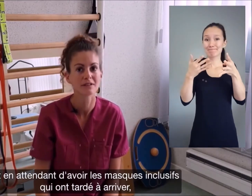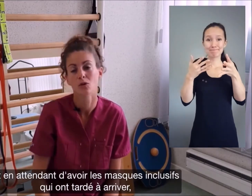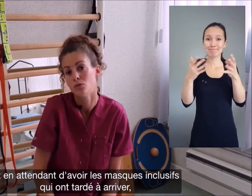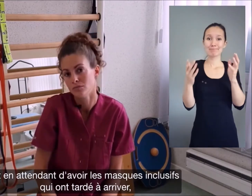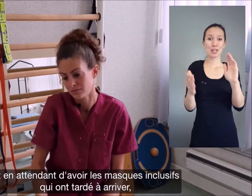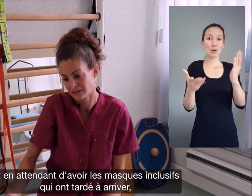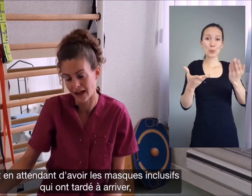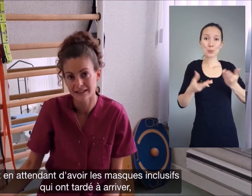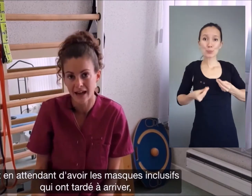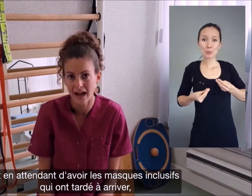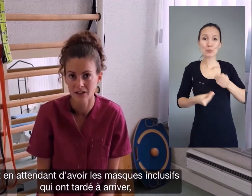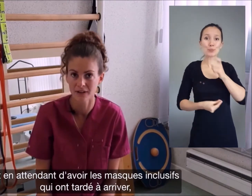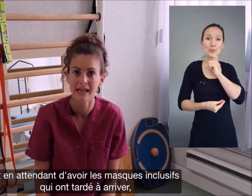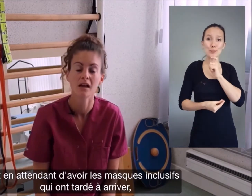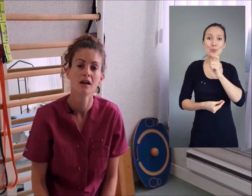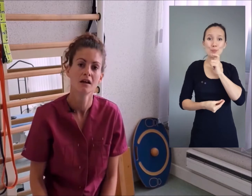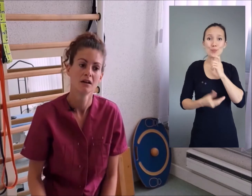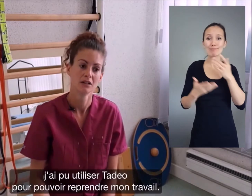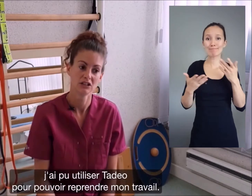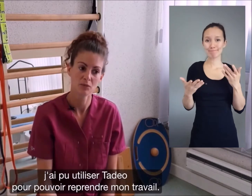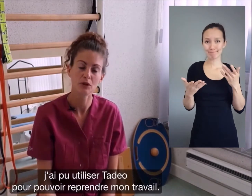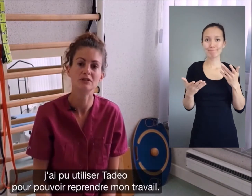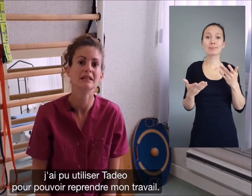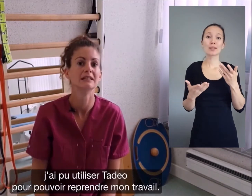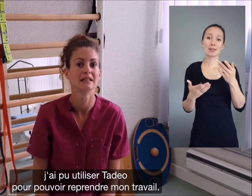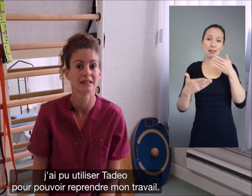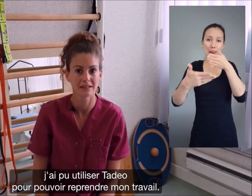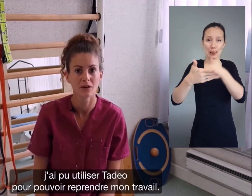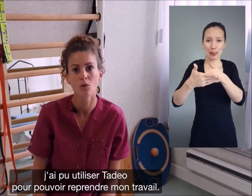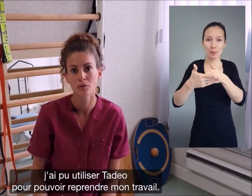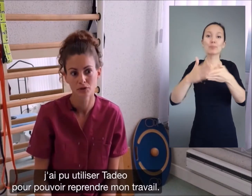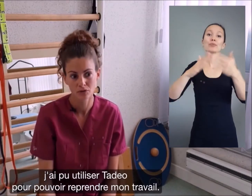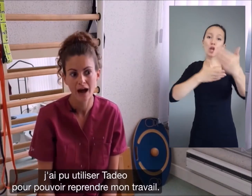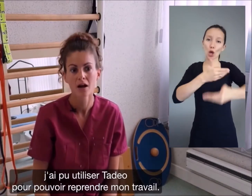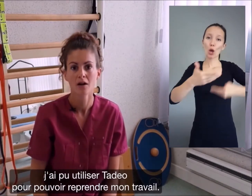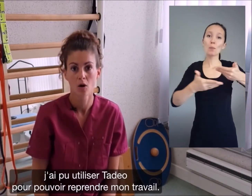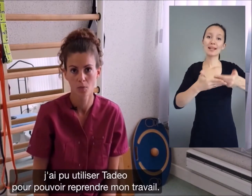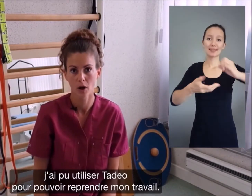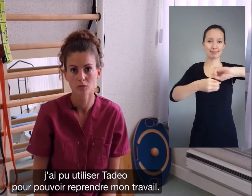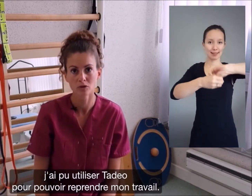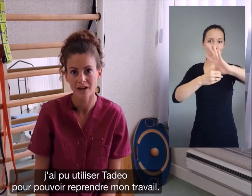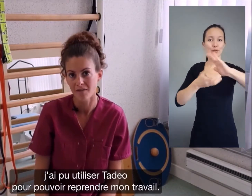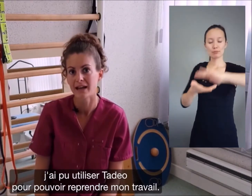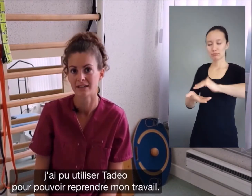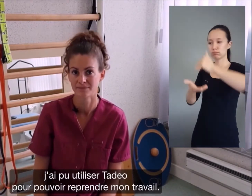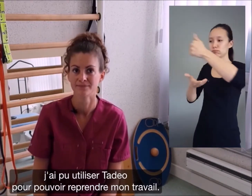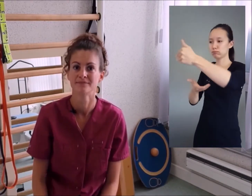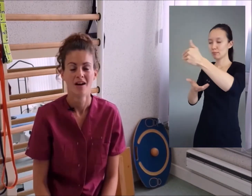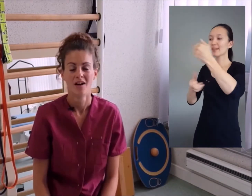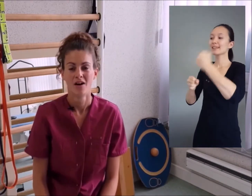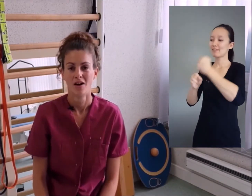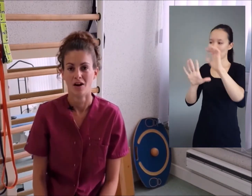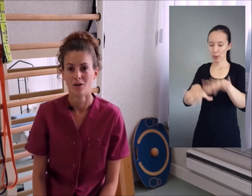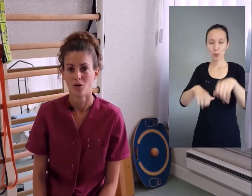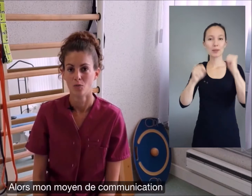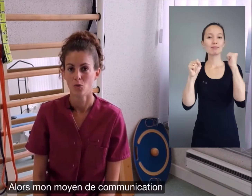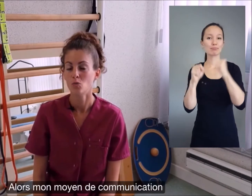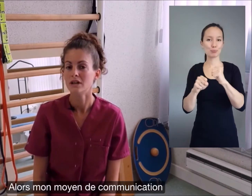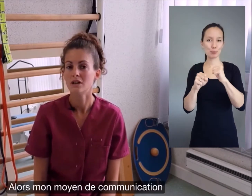que tarde à arriver, j'ai pu utiliser Tadeo pour pouvoir reprendre mon travail. Alors, mon moyen